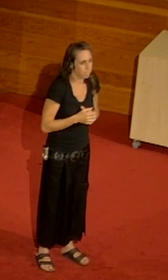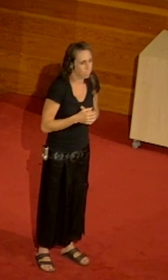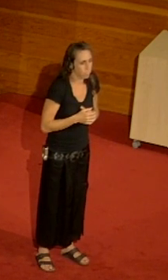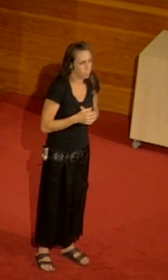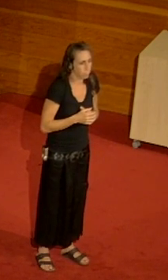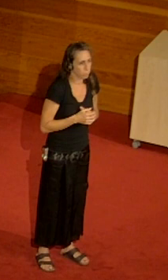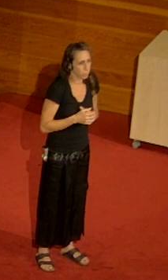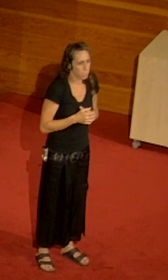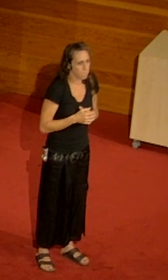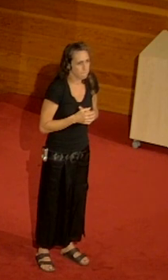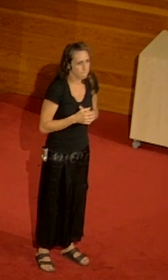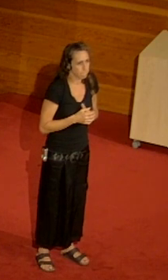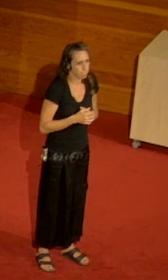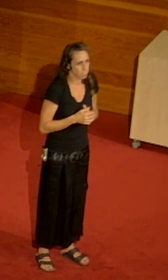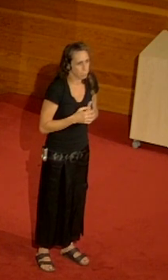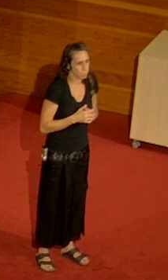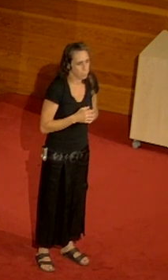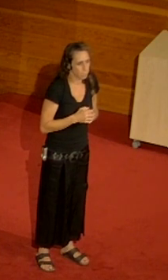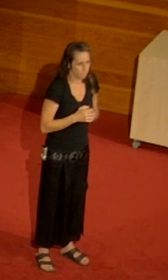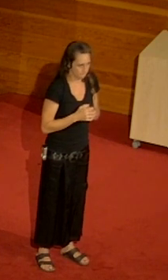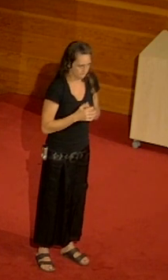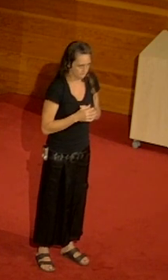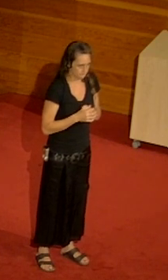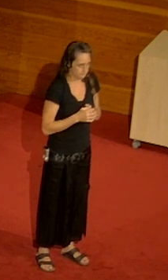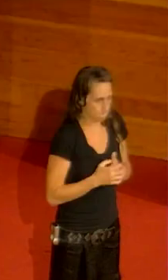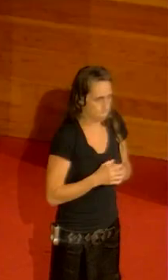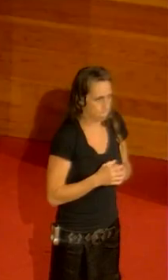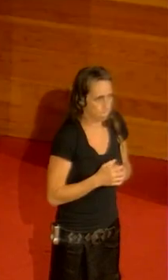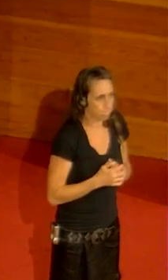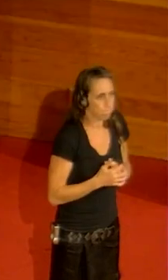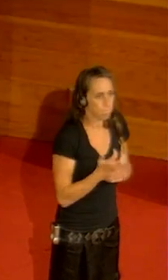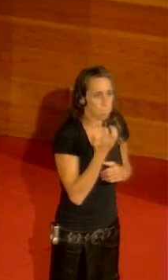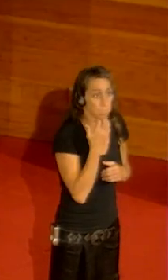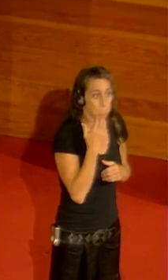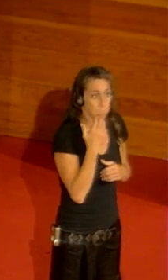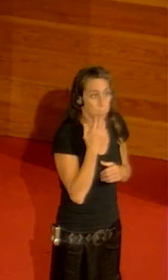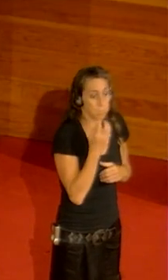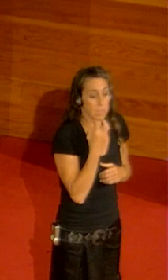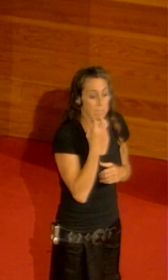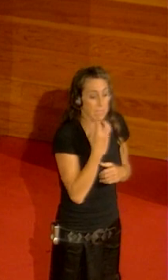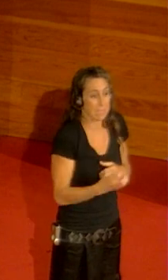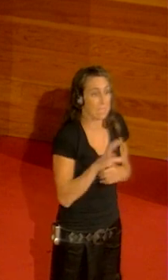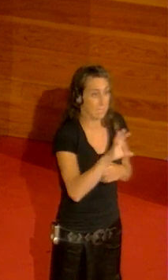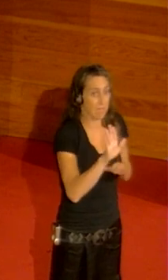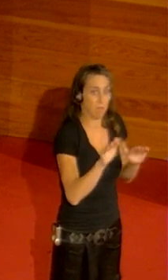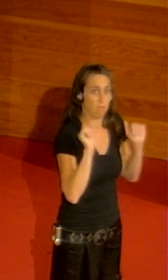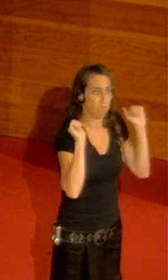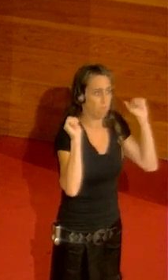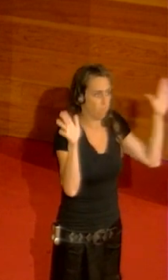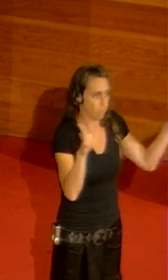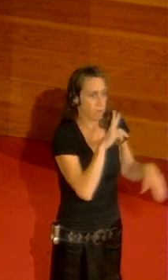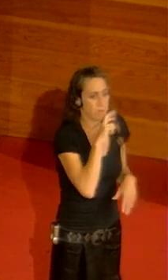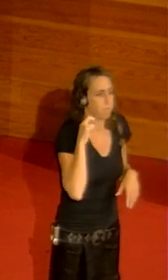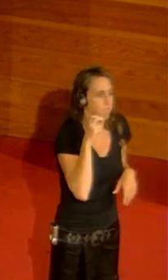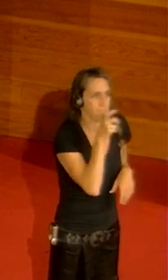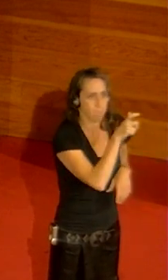Cómo responde el judaísmo que está en la diáspora fuera de Israel sabemos que Israel